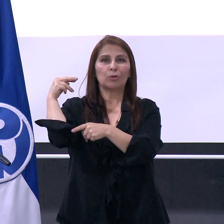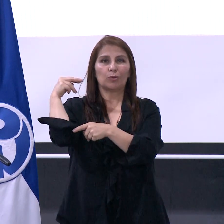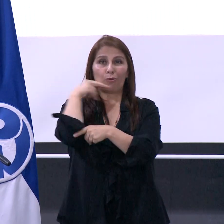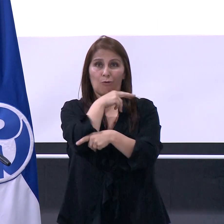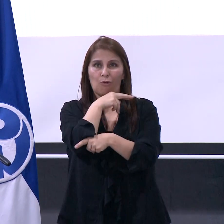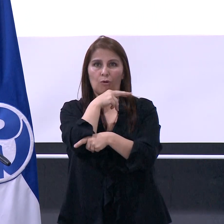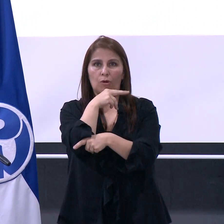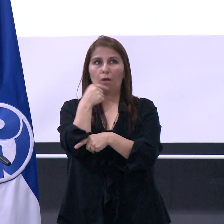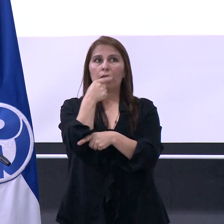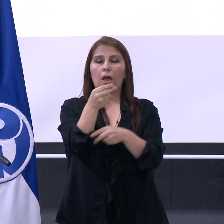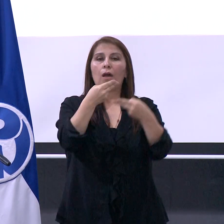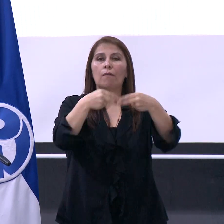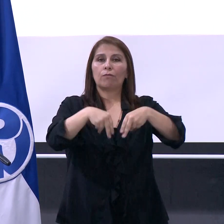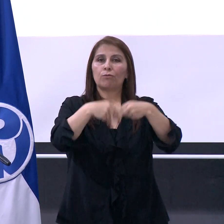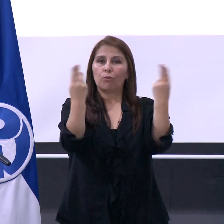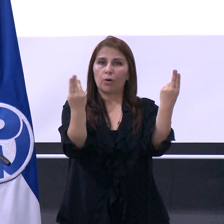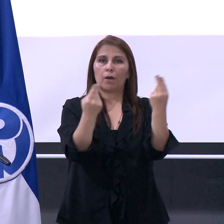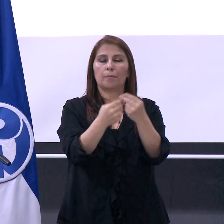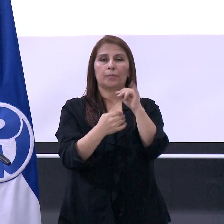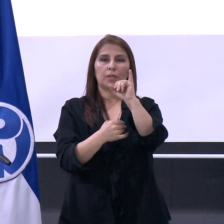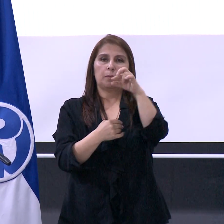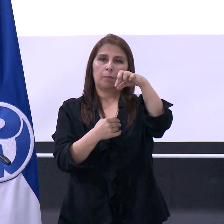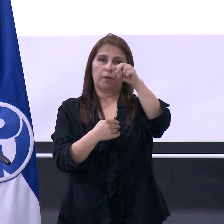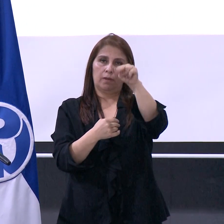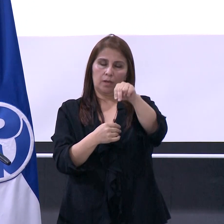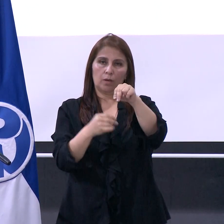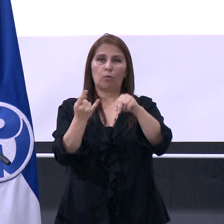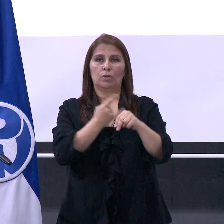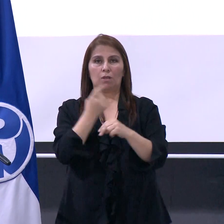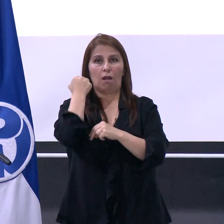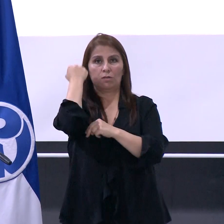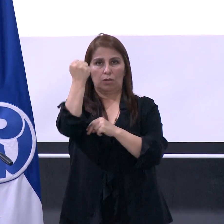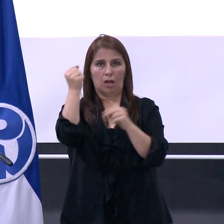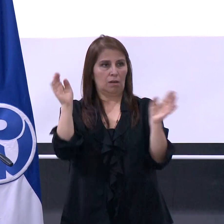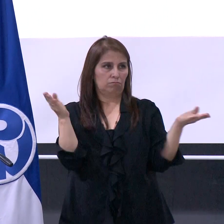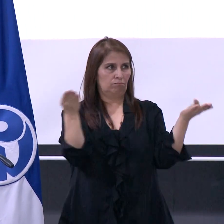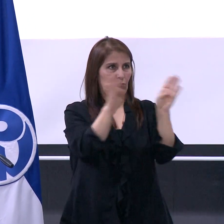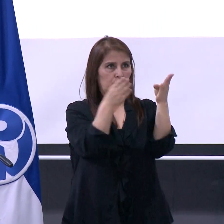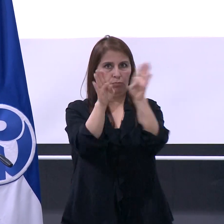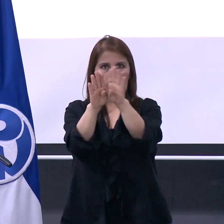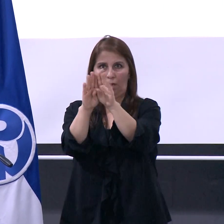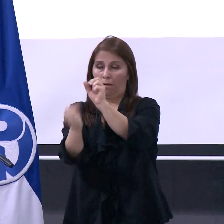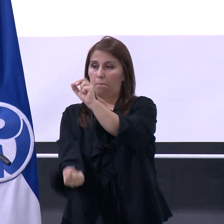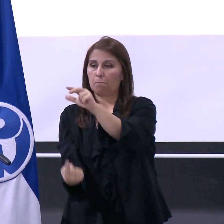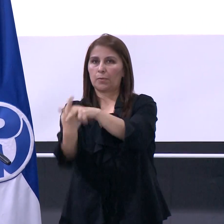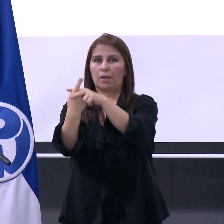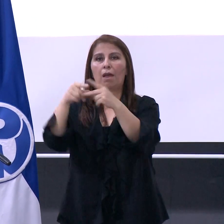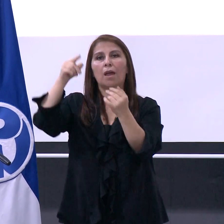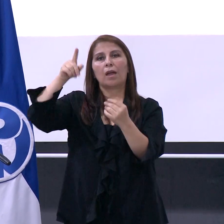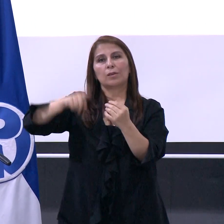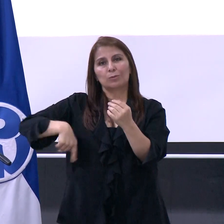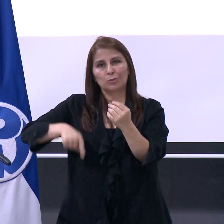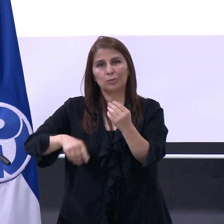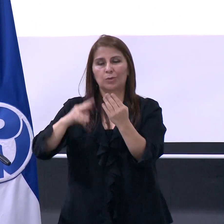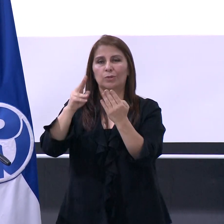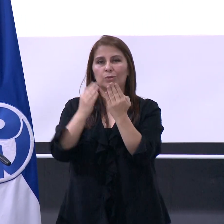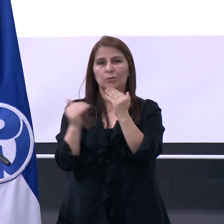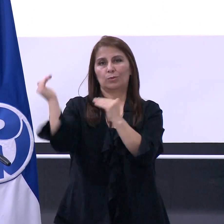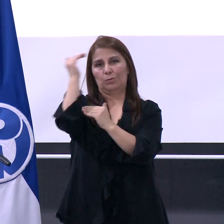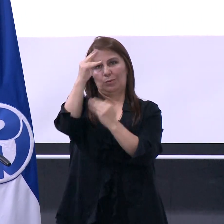tunja el y pn y la universidad nacional para crear la escuela normal superior con otra concepción